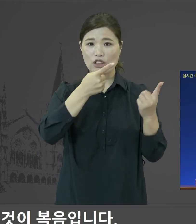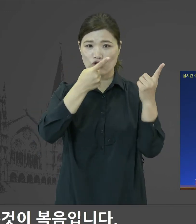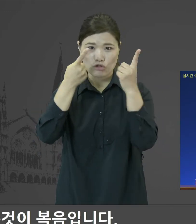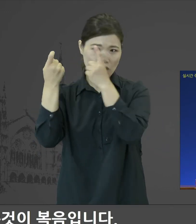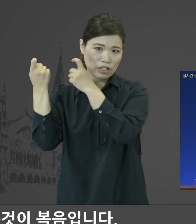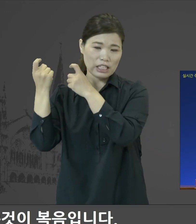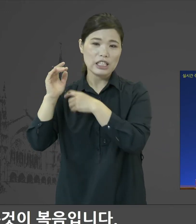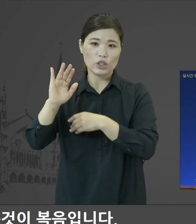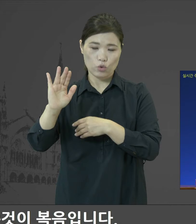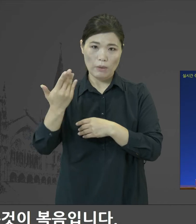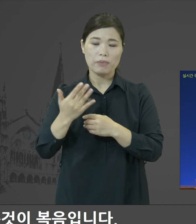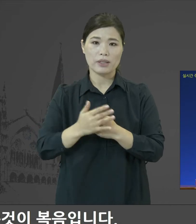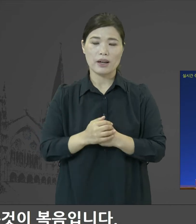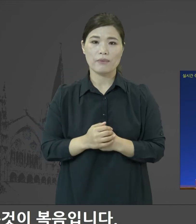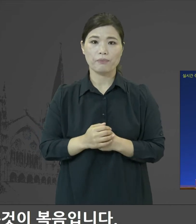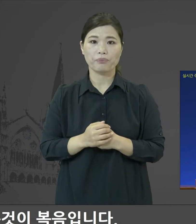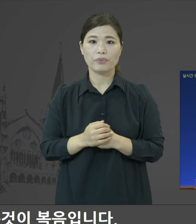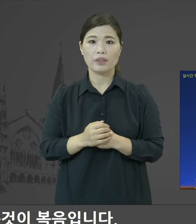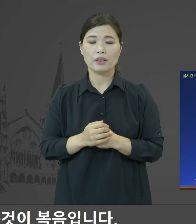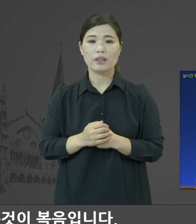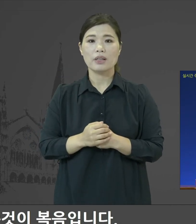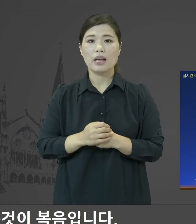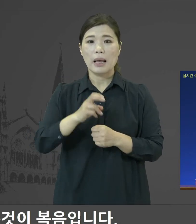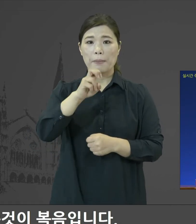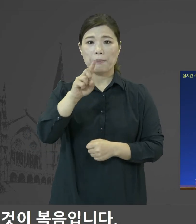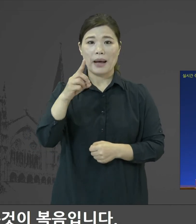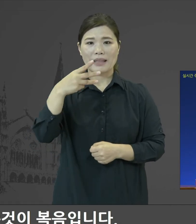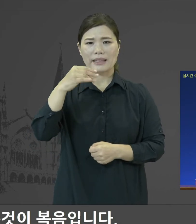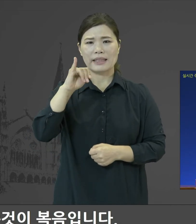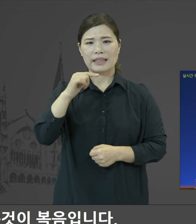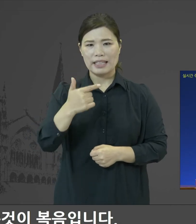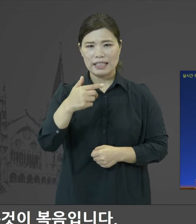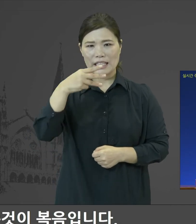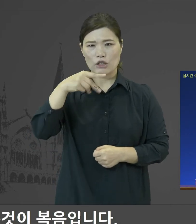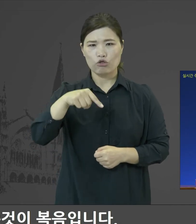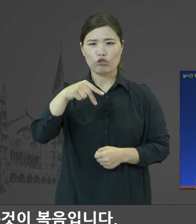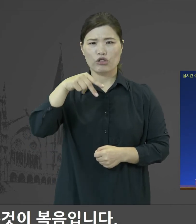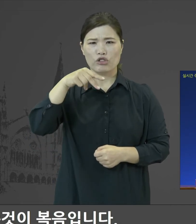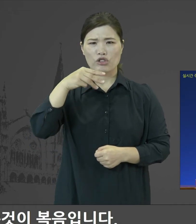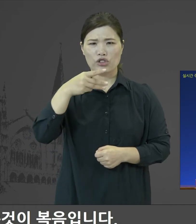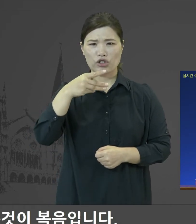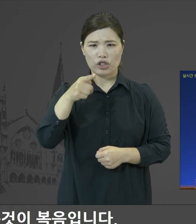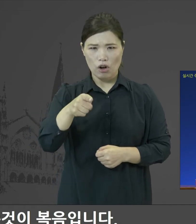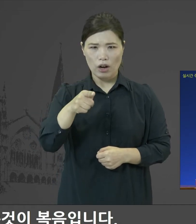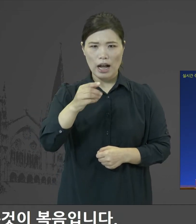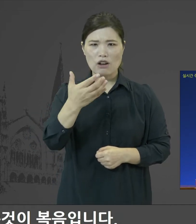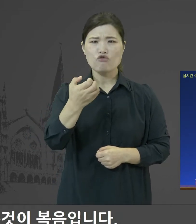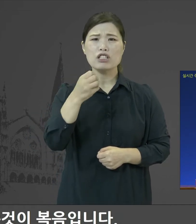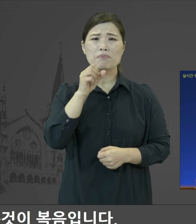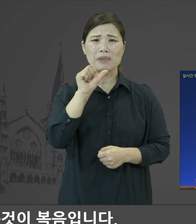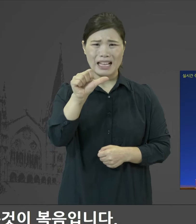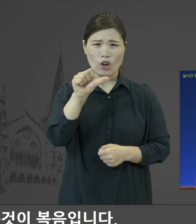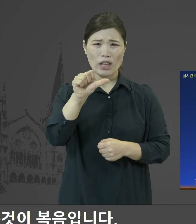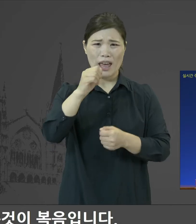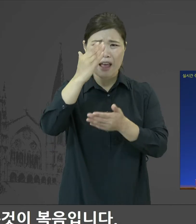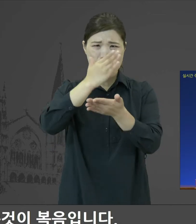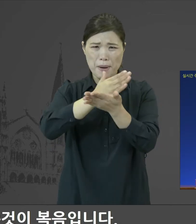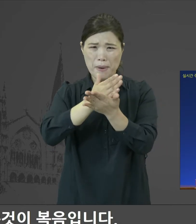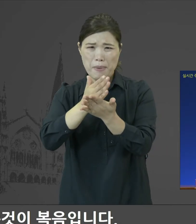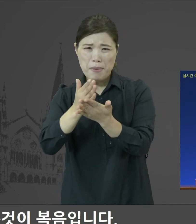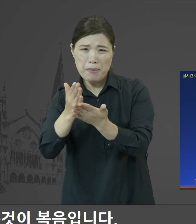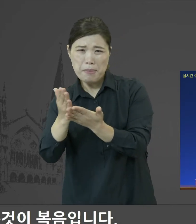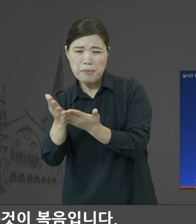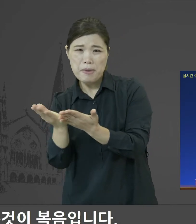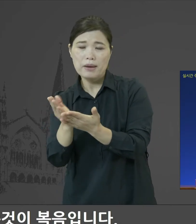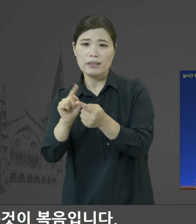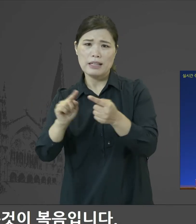1517년에 마틴 루터가 95개 조 이 반박문을 이제 그 성당에 붙임으로 종교개혁이